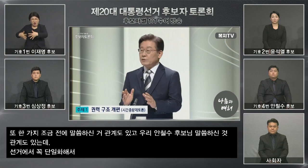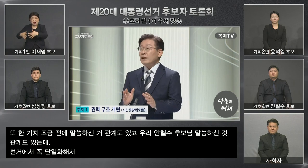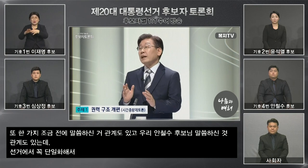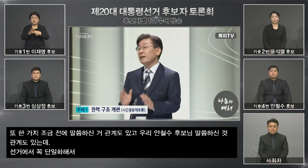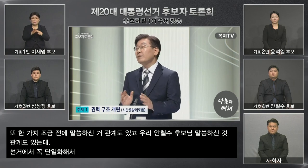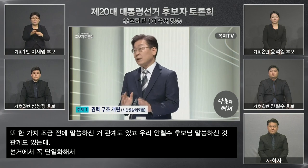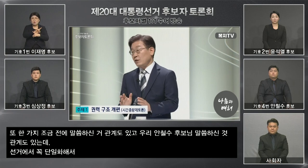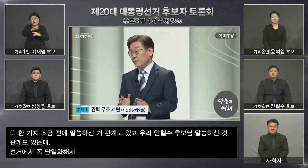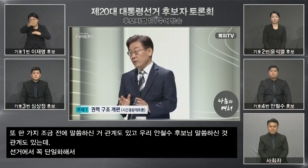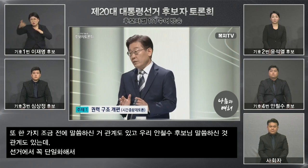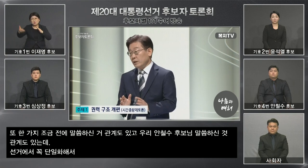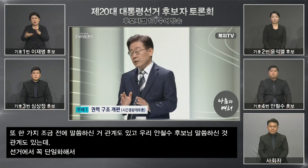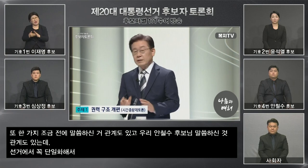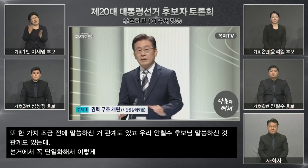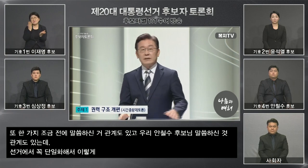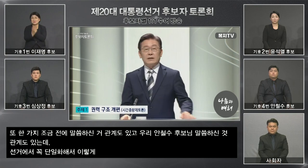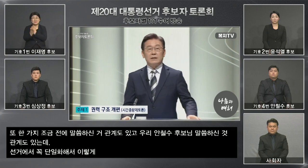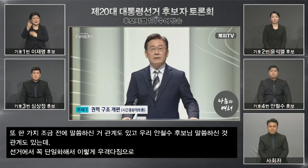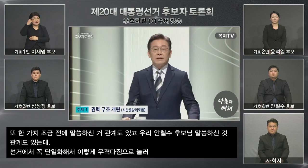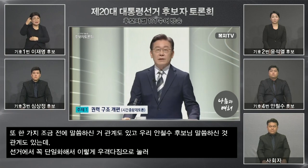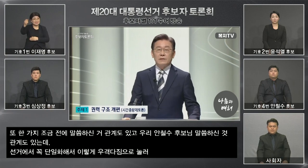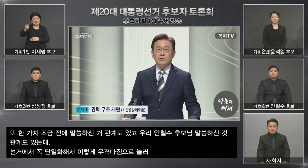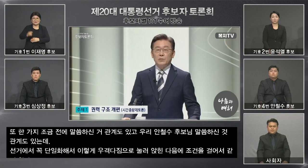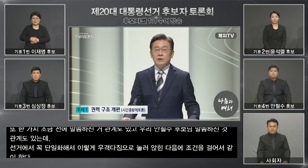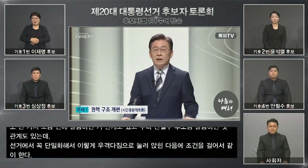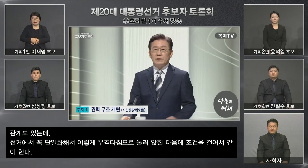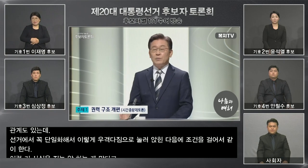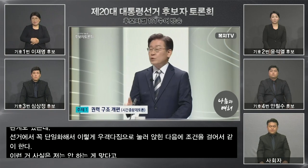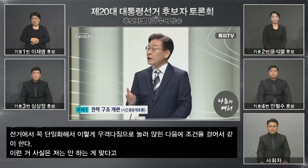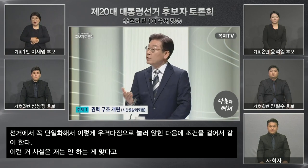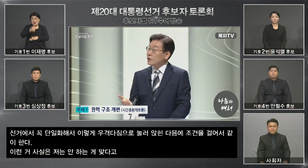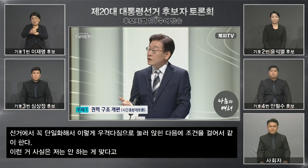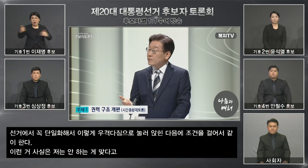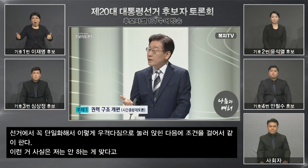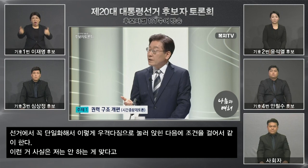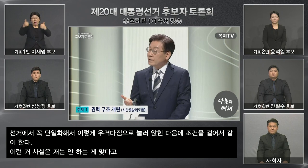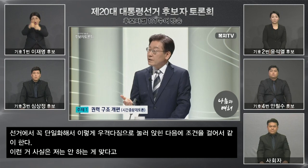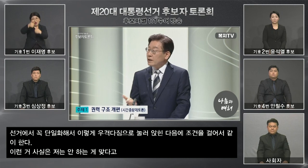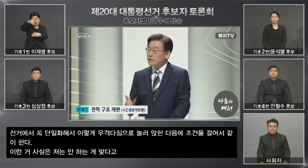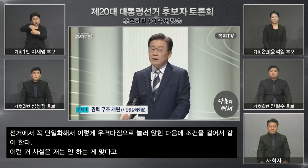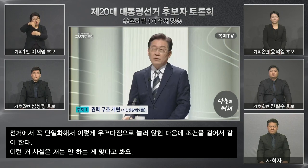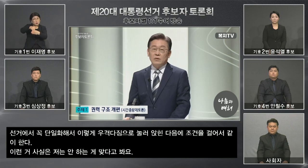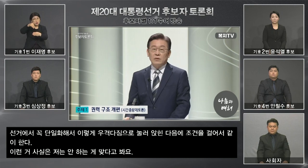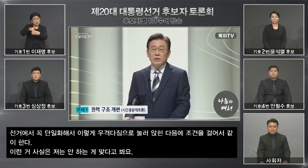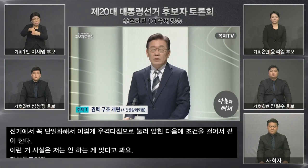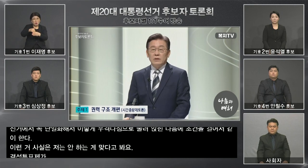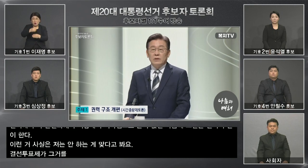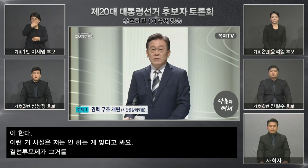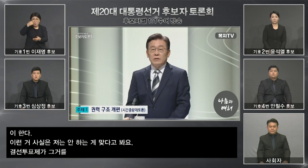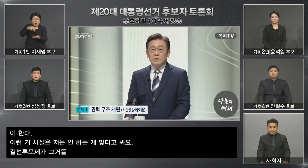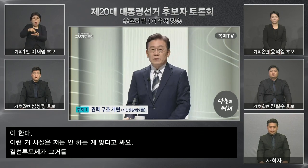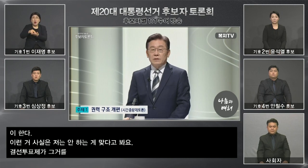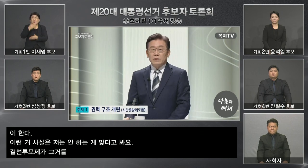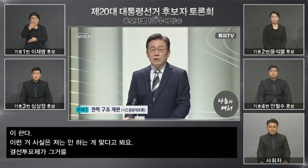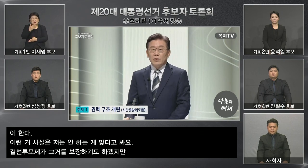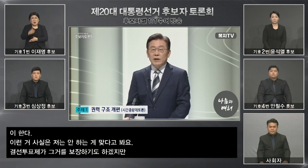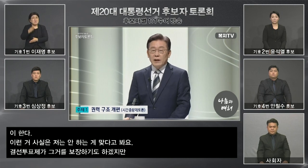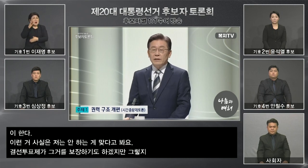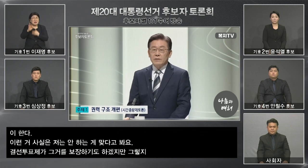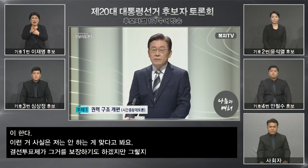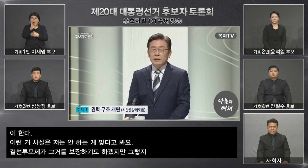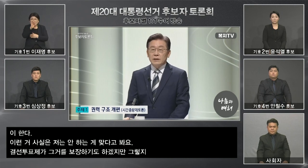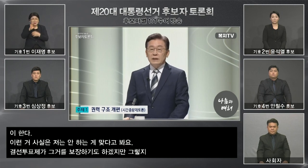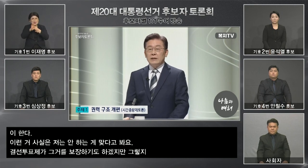저는 안 하는 게 맞다고 봐요. 그러니까 그게 이제 결선 투표제가 그걸 보장하기도 하겠지만 그렇지 않더라도 저는 선거